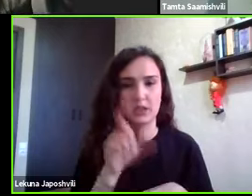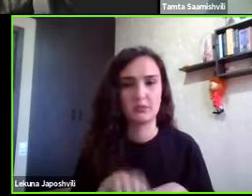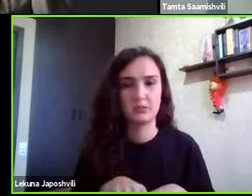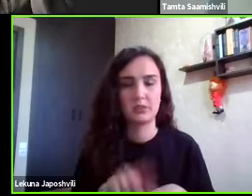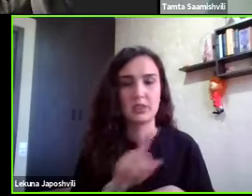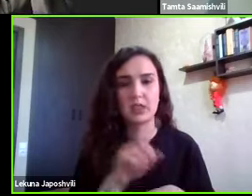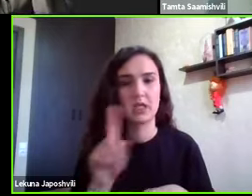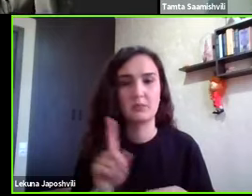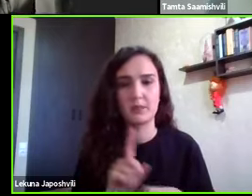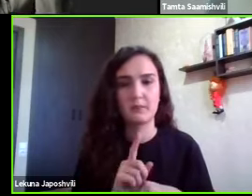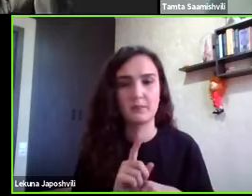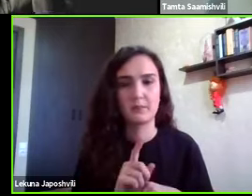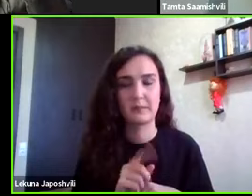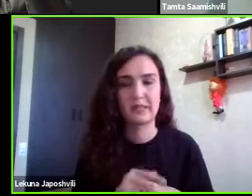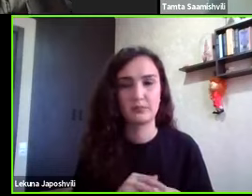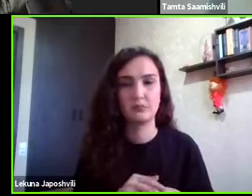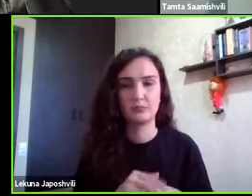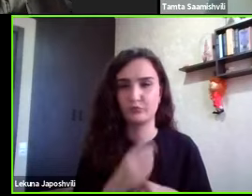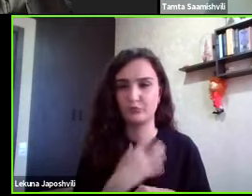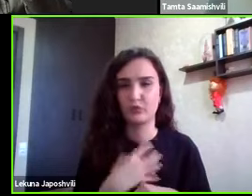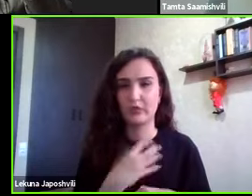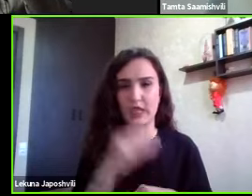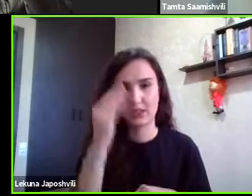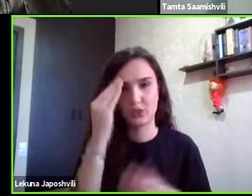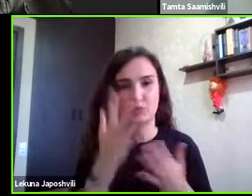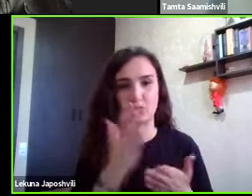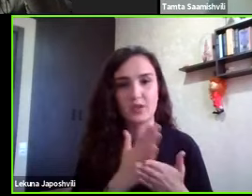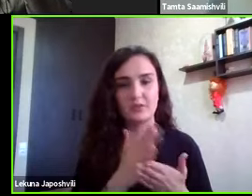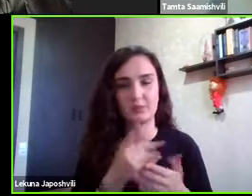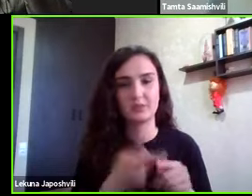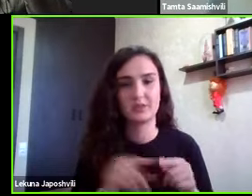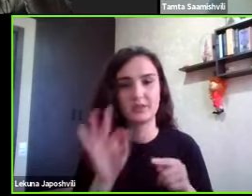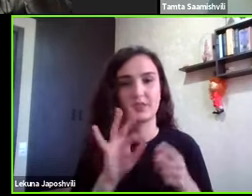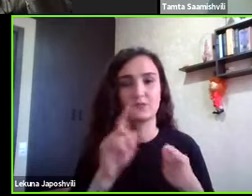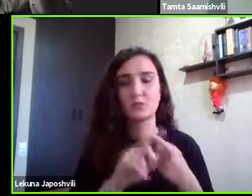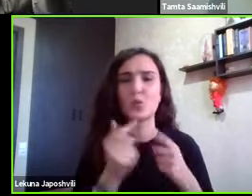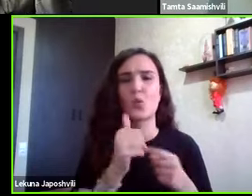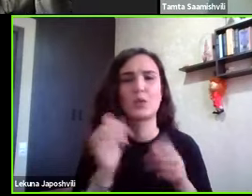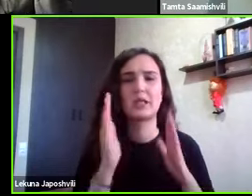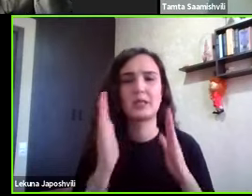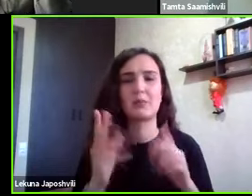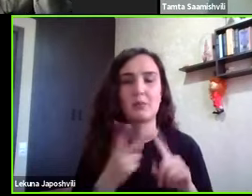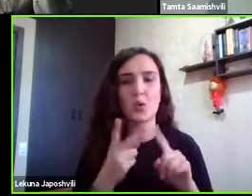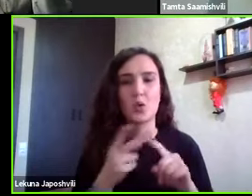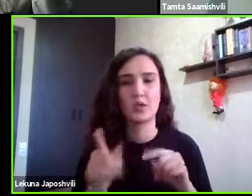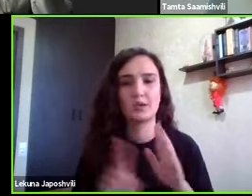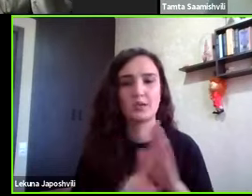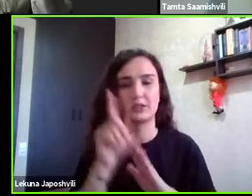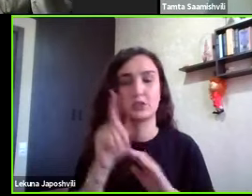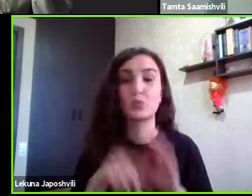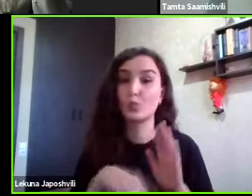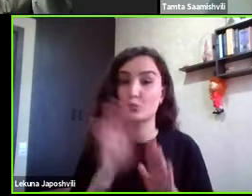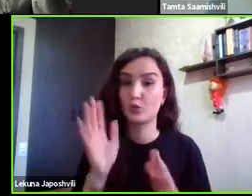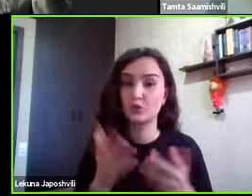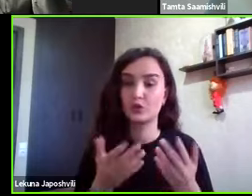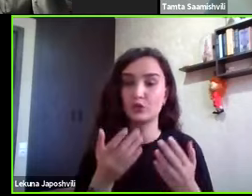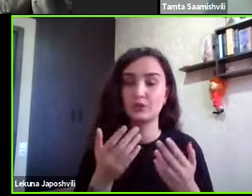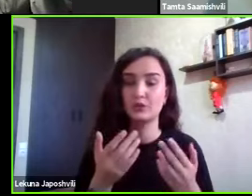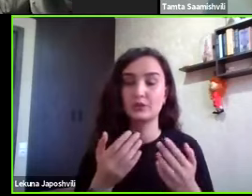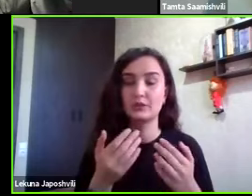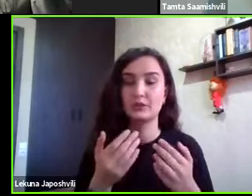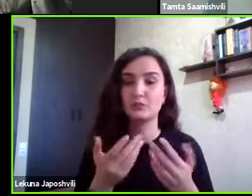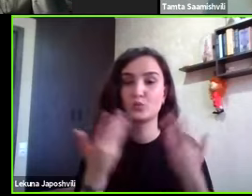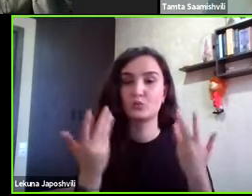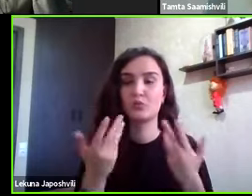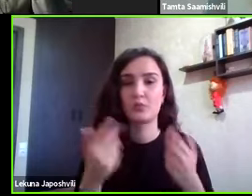რაიმე ერთმნიშვნელოვანი აზრი თუ არის ამასთან დაკავშირებით, როგორი იქნება ეს მეორე ტალღა, იქნება უფრო შესუსტებული, იმიტომ რომ მე მაგალითად